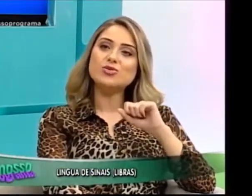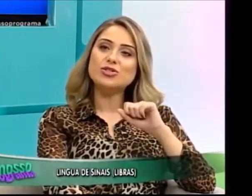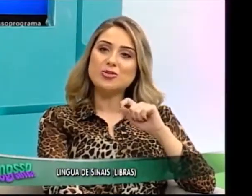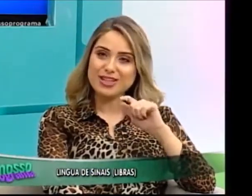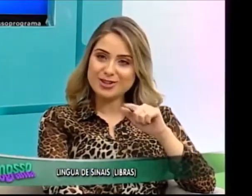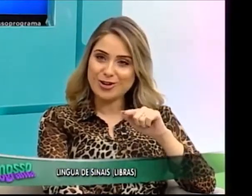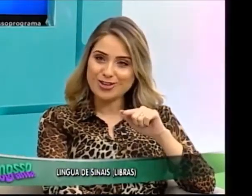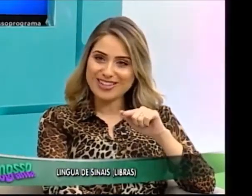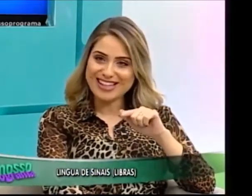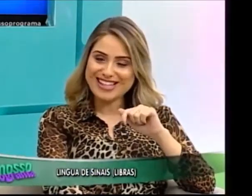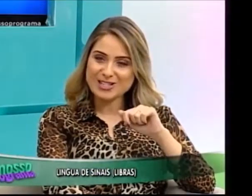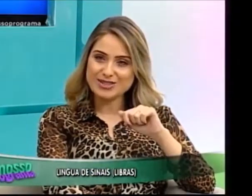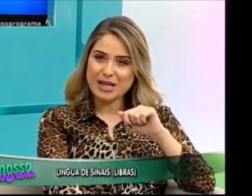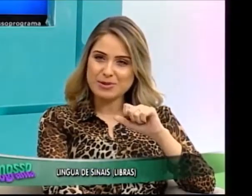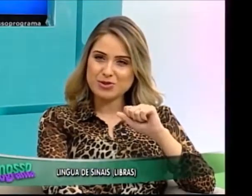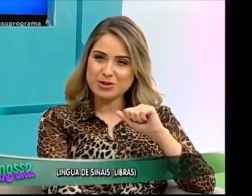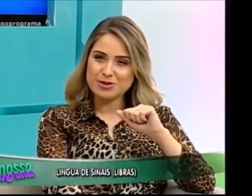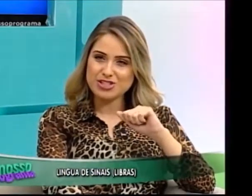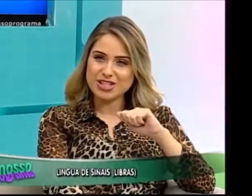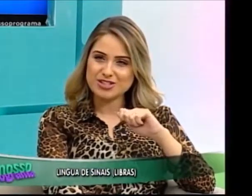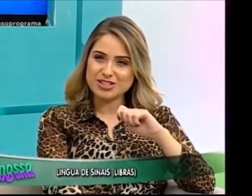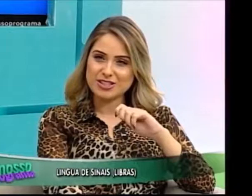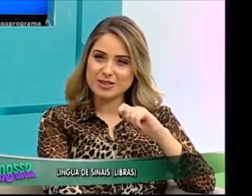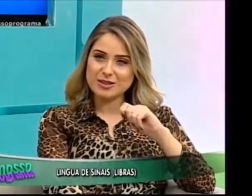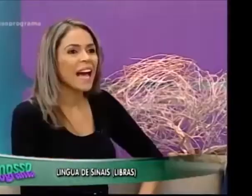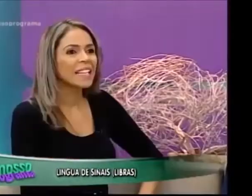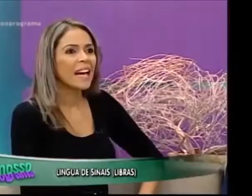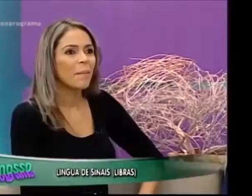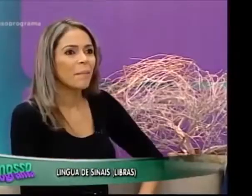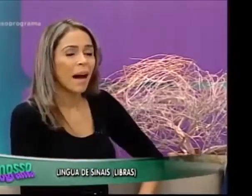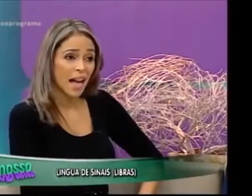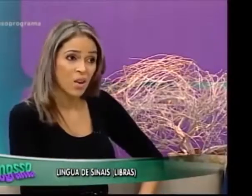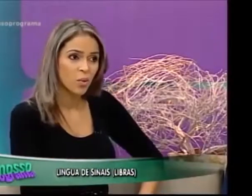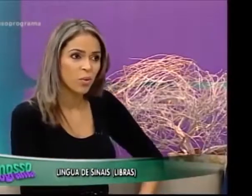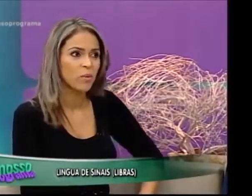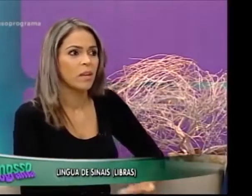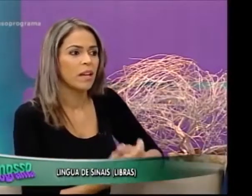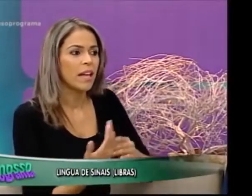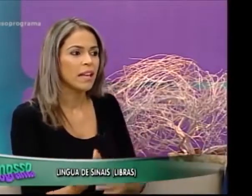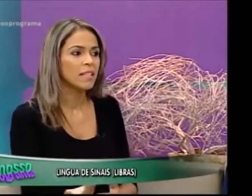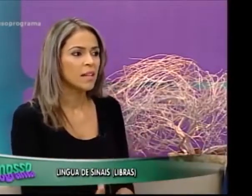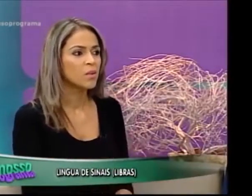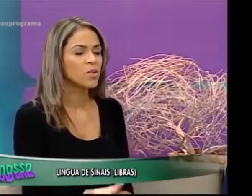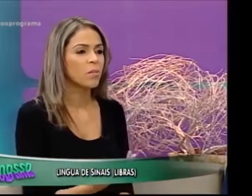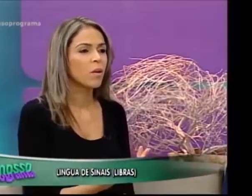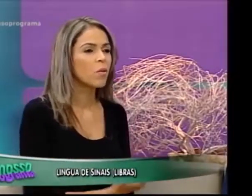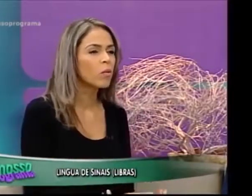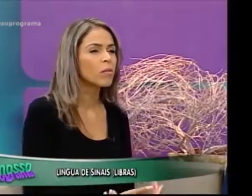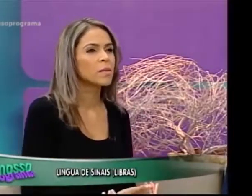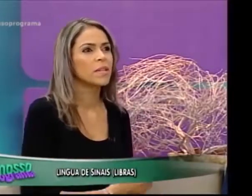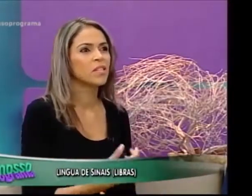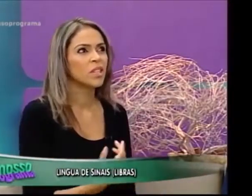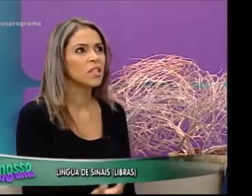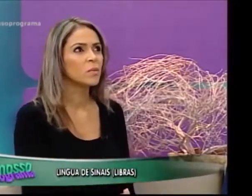onde é obrigatório, né, que hajam intérpretes. Conta pra gente. Cada bairro... em centros de macumba,